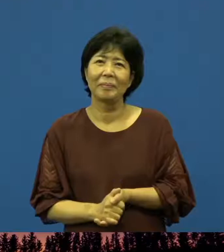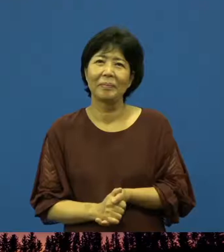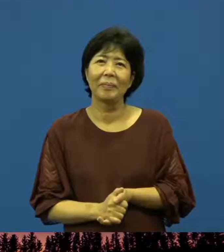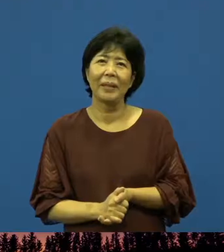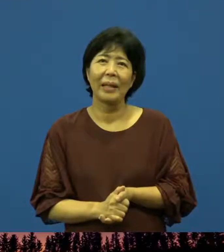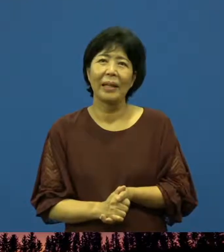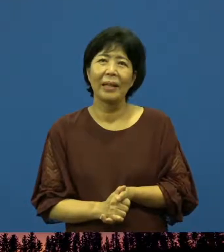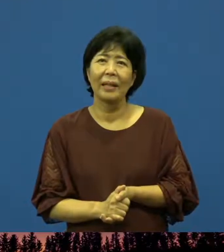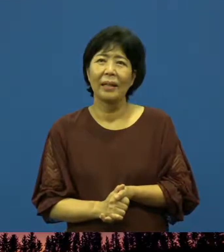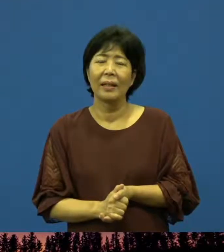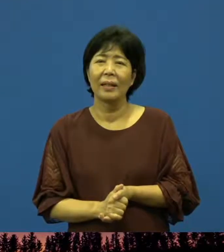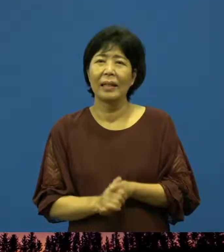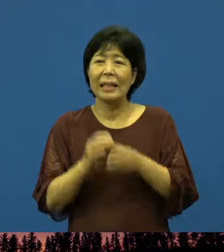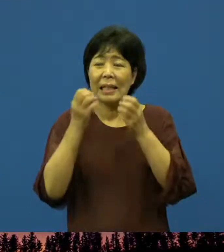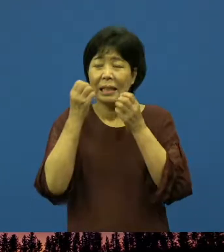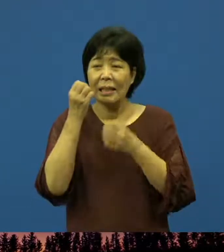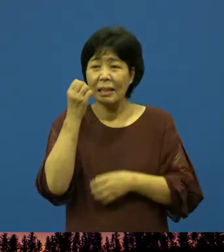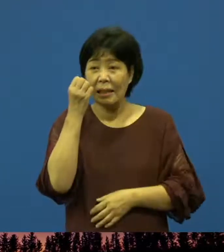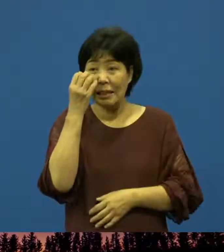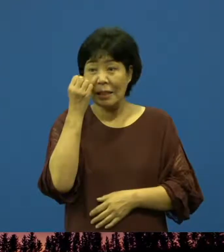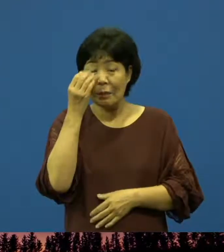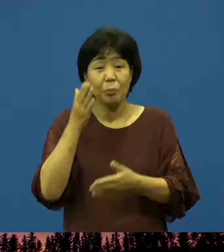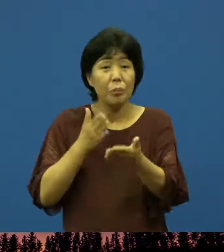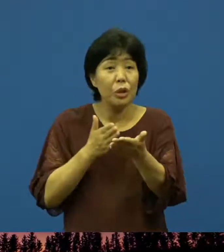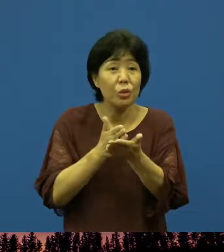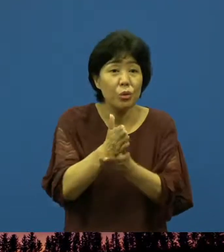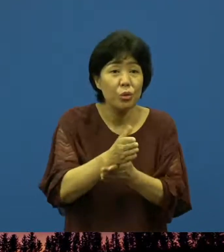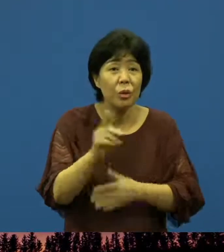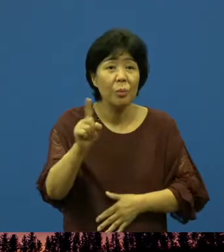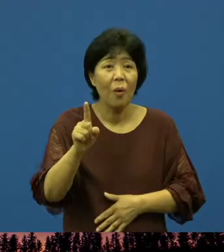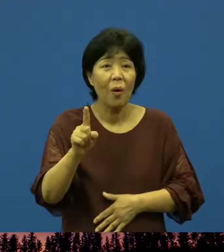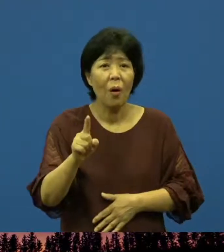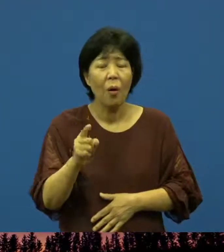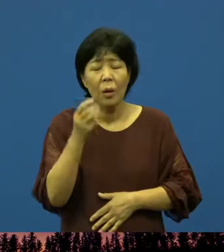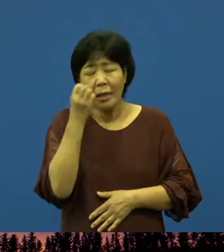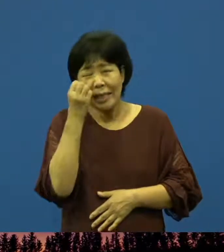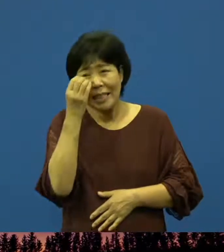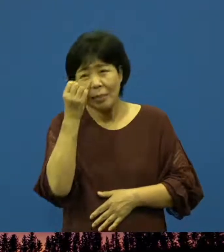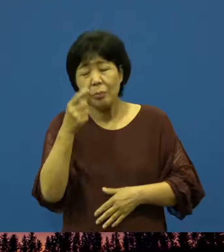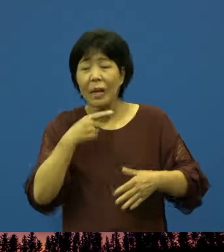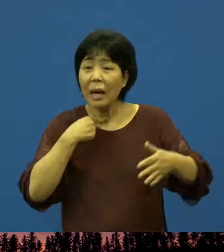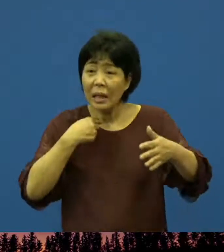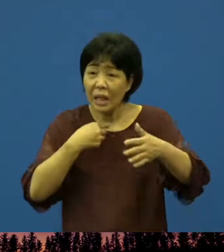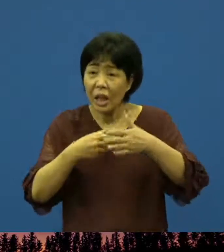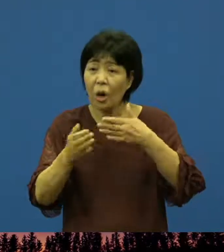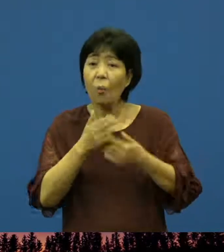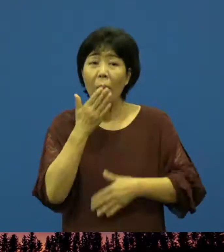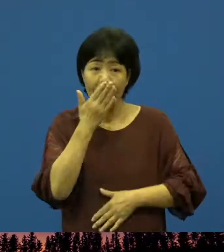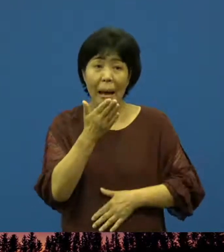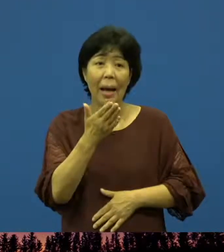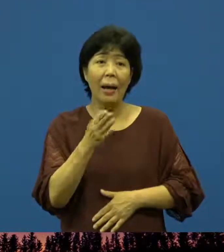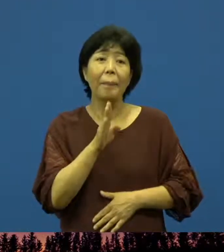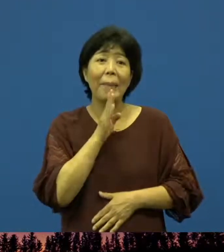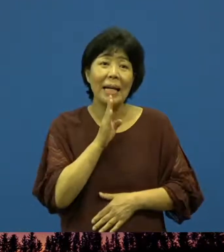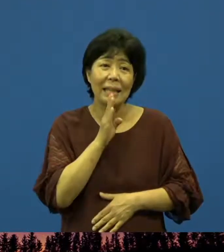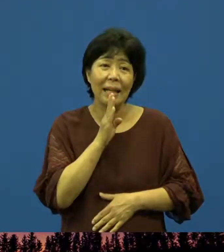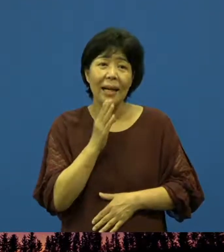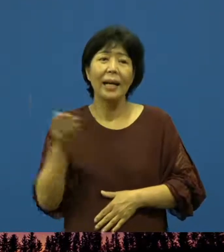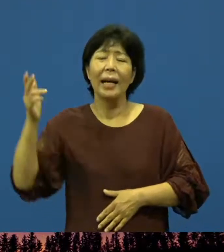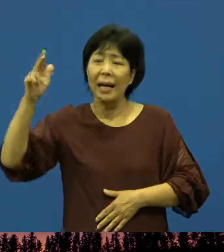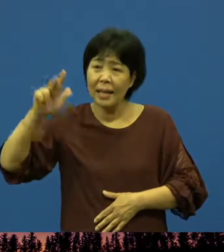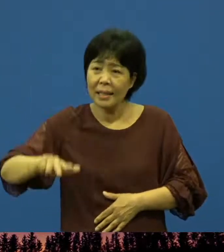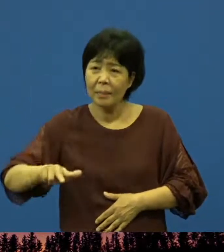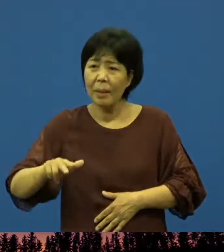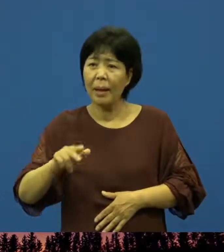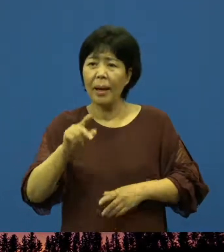여러분, 신비주의가 왜 문제가 되는 것입니까? 신비로운 체험을 할 수 있습니다. 기독교 안에 신비로움이 많이 있어요. 문제는 뭐예요?